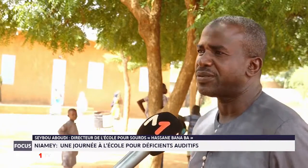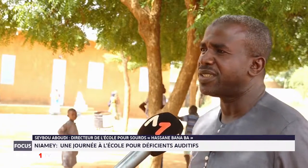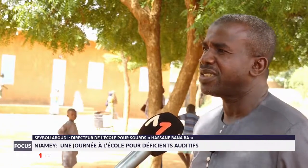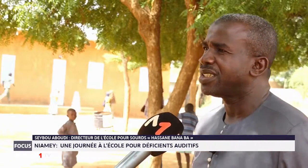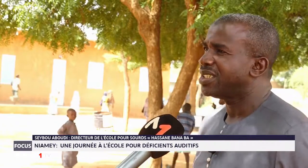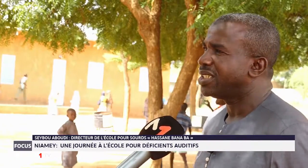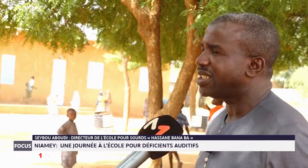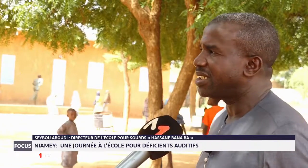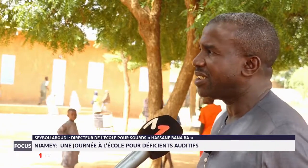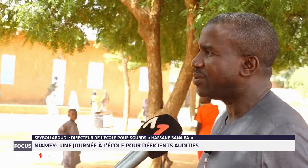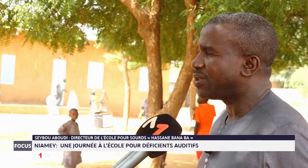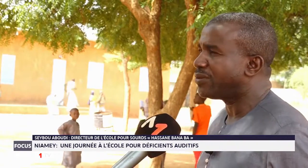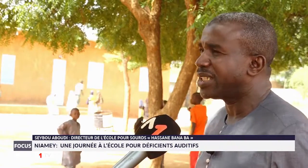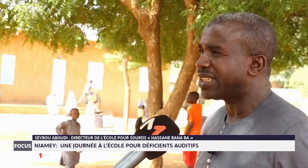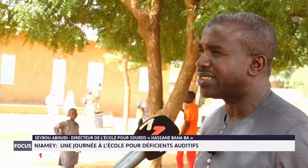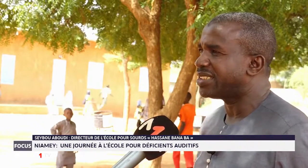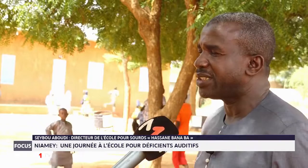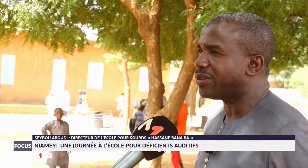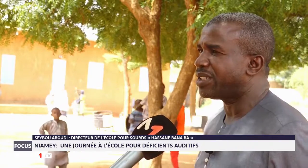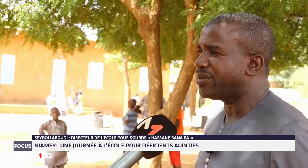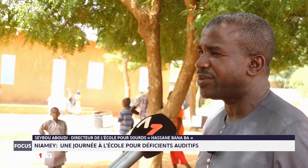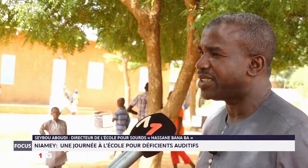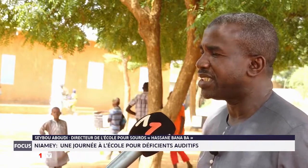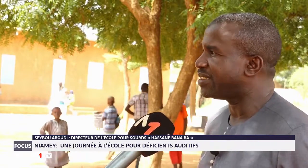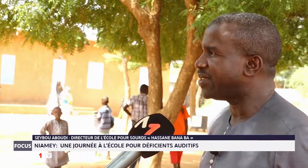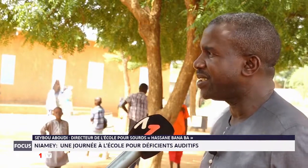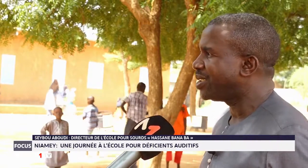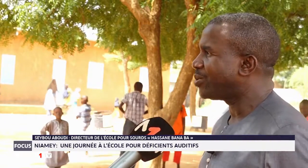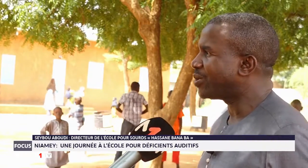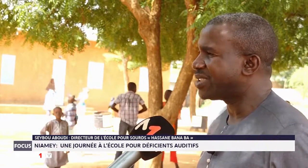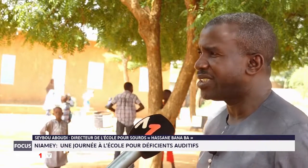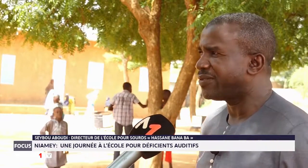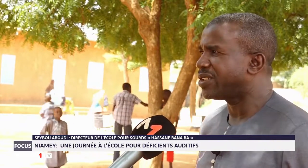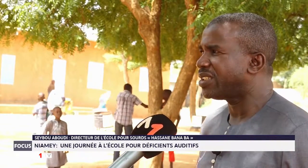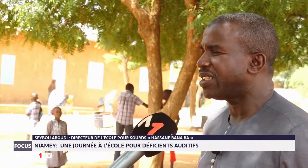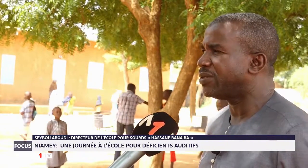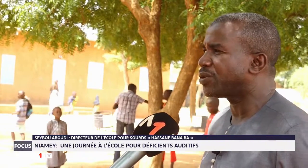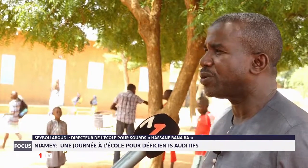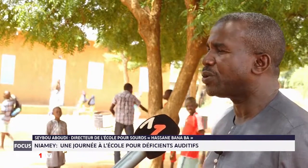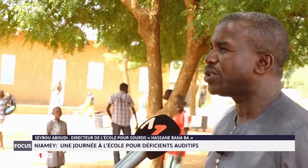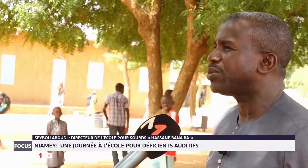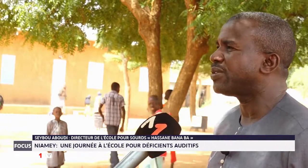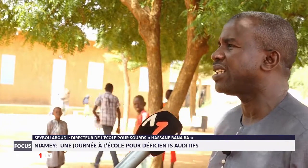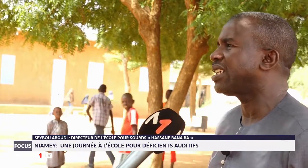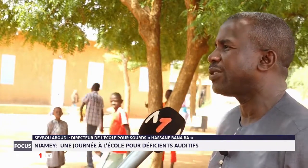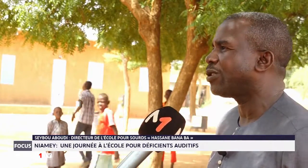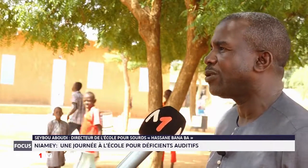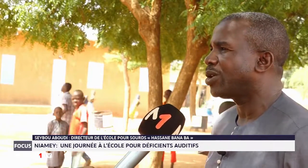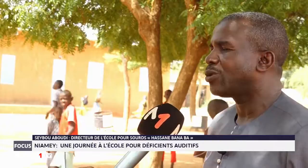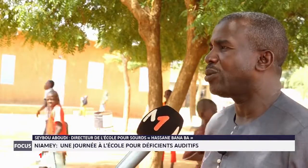enfants, et nous avons créé cette école en 1980 pour que ces enfants élèves sourds aussi puissent aller à l'école comme